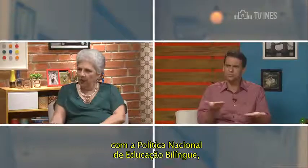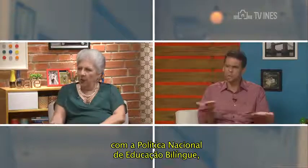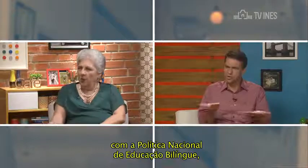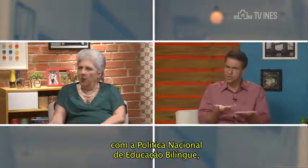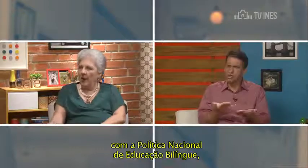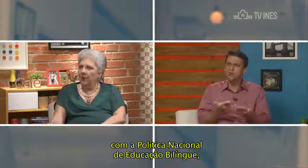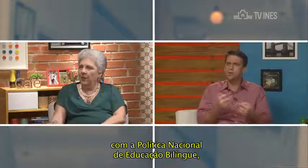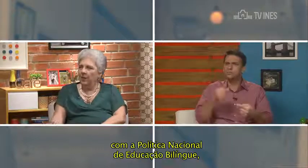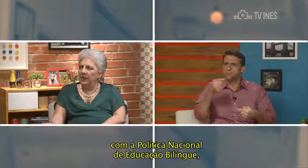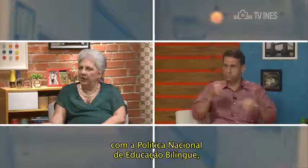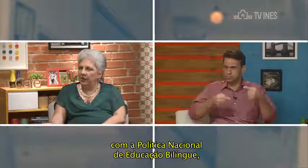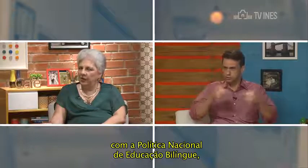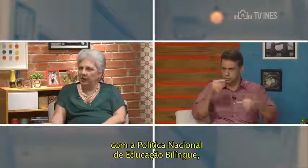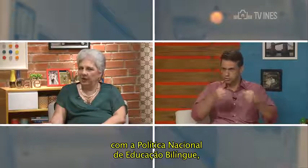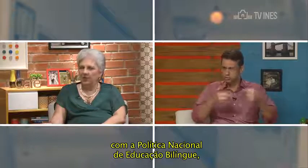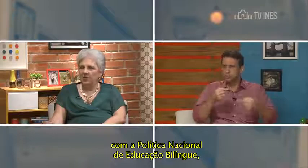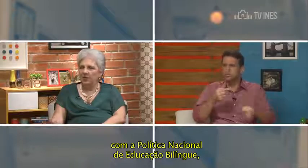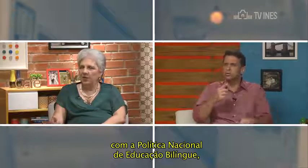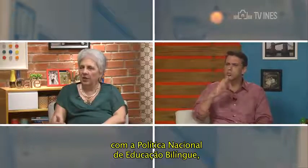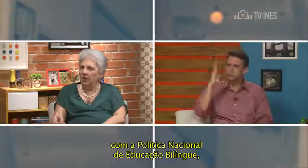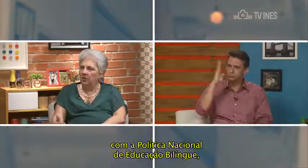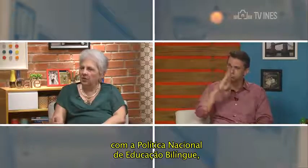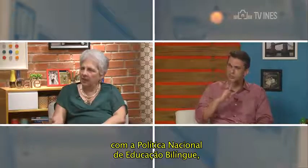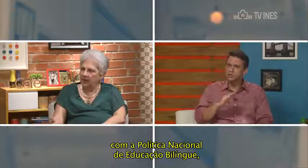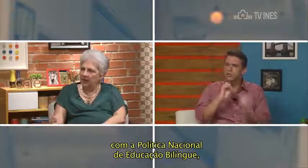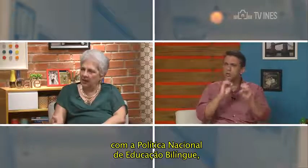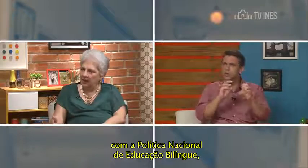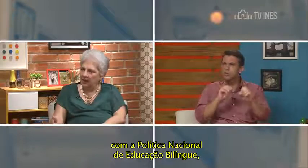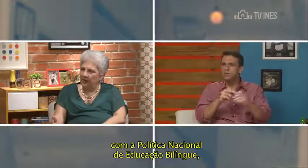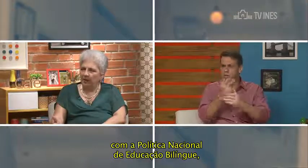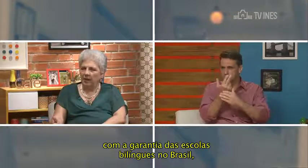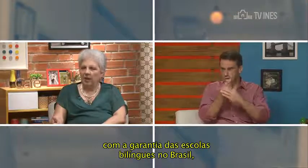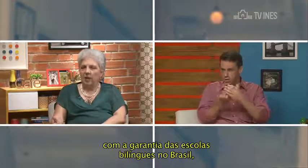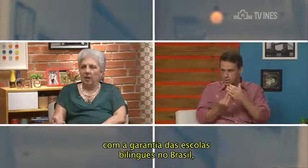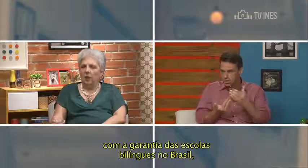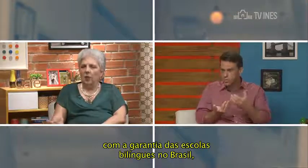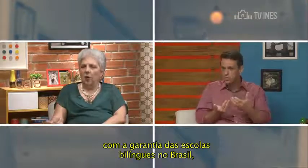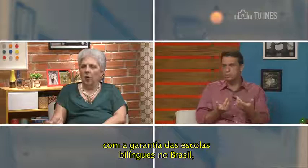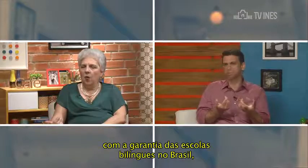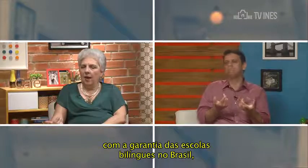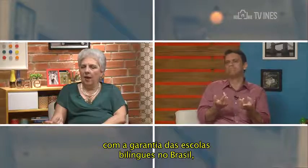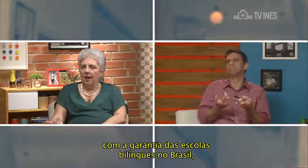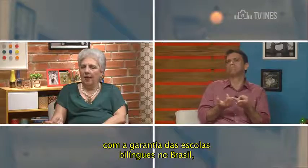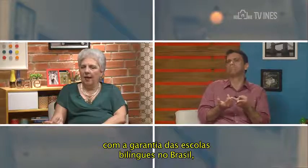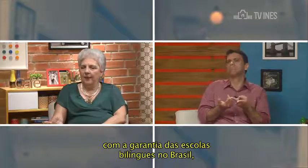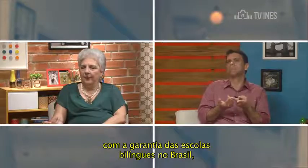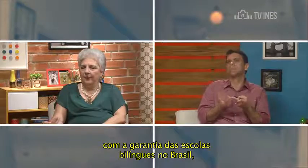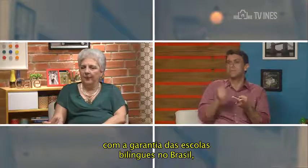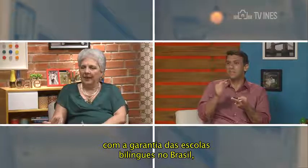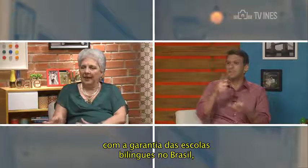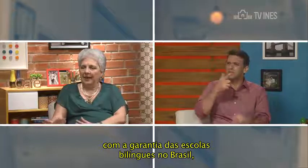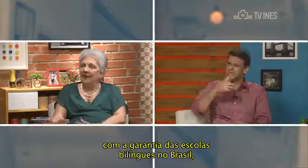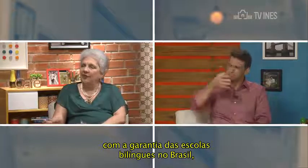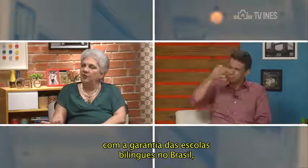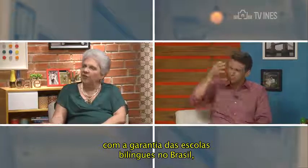agora Com a política Nacional De educação Bilingue Com a